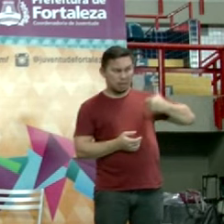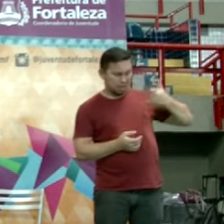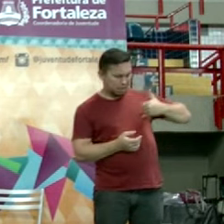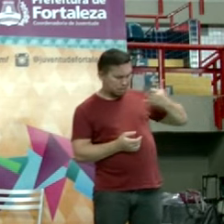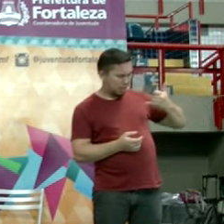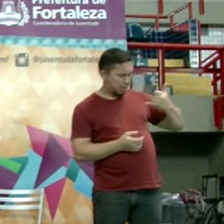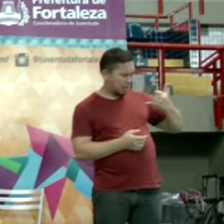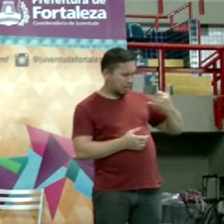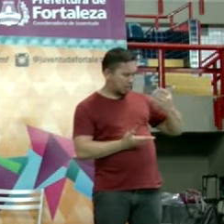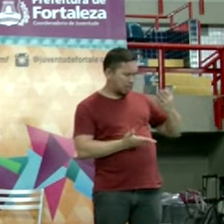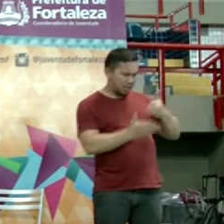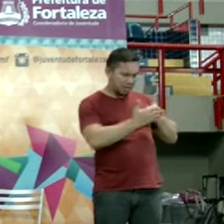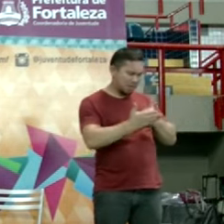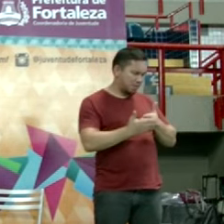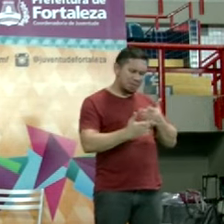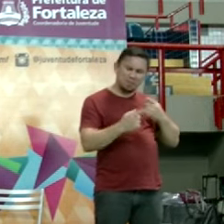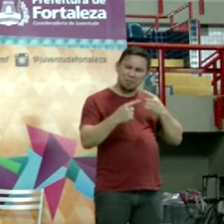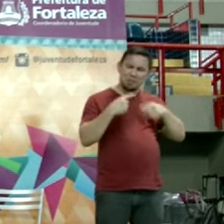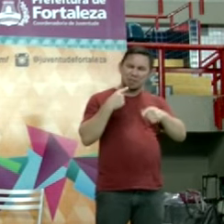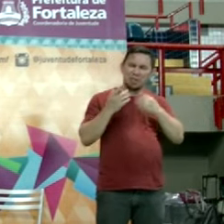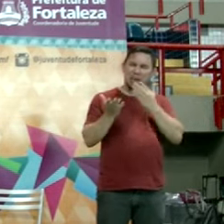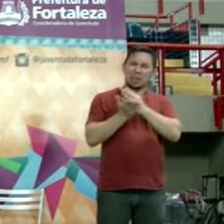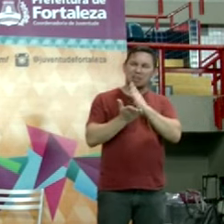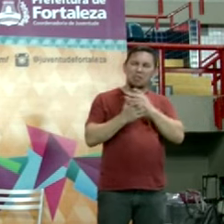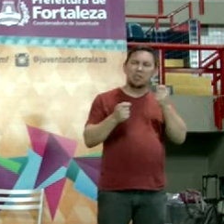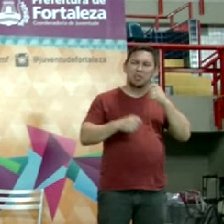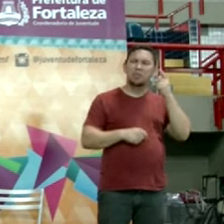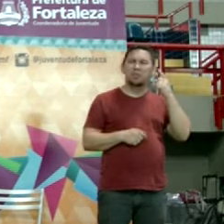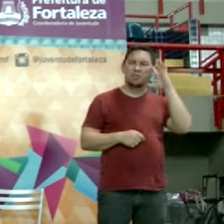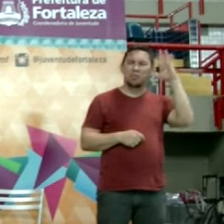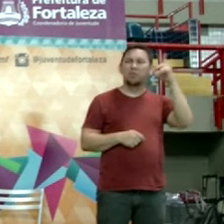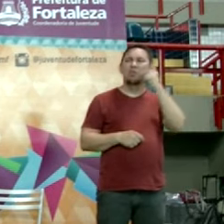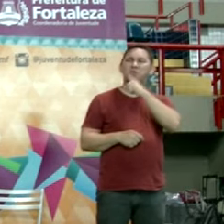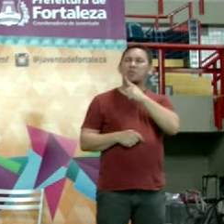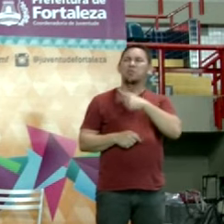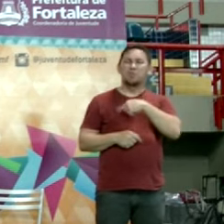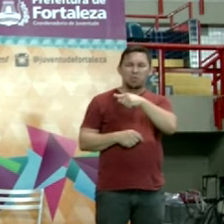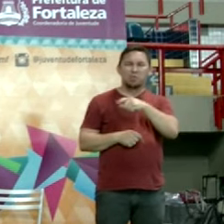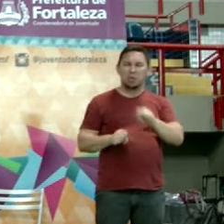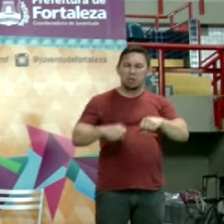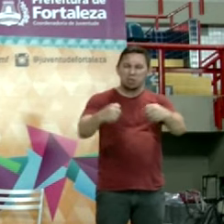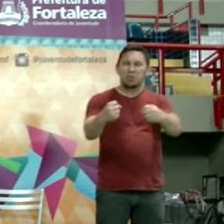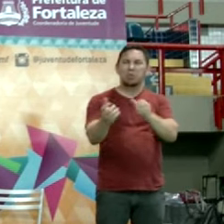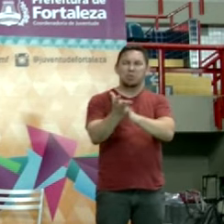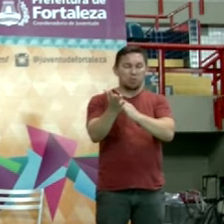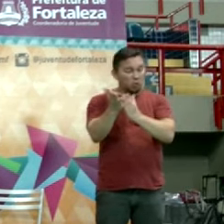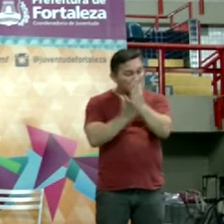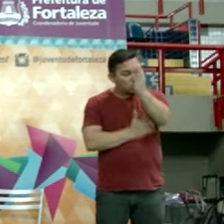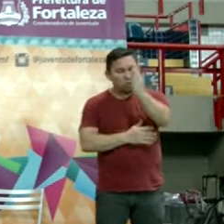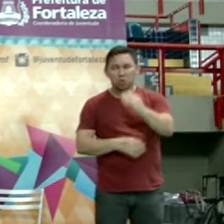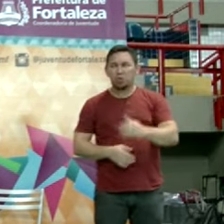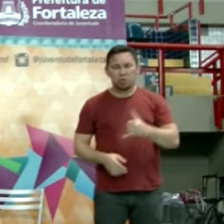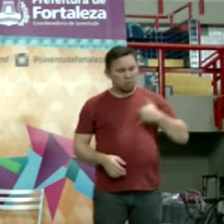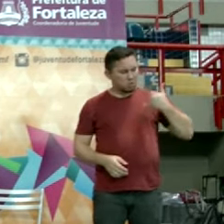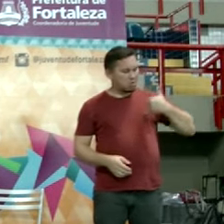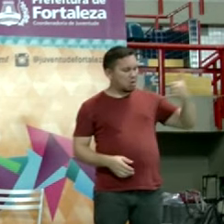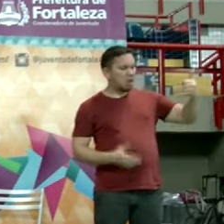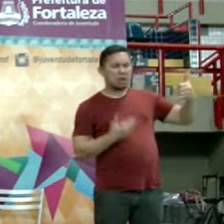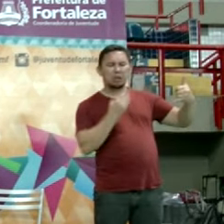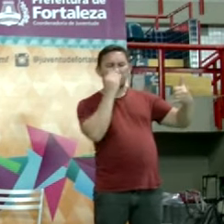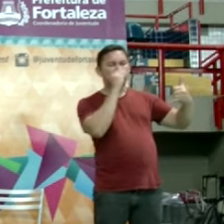de empecilho, porque não é. Não é. Parabéns pela sua determinação, pela sua garra, tá certo? Siga em frente. Não tem idade,